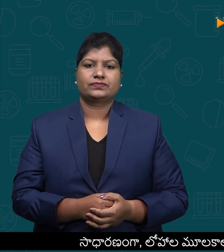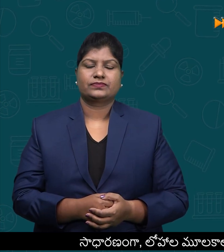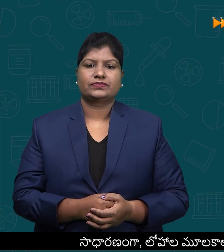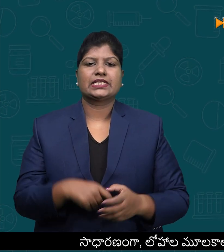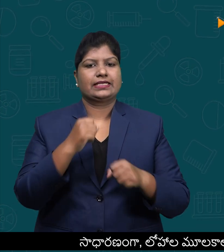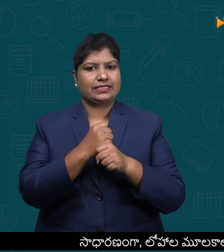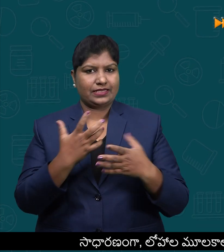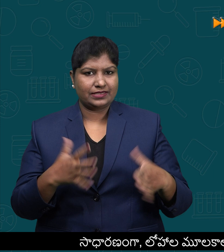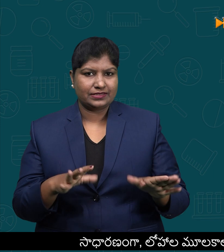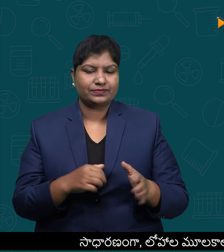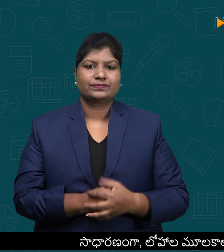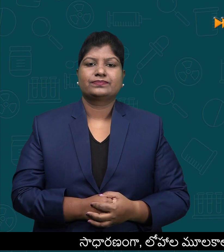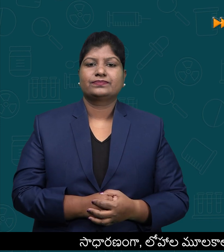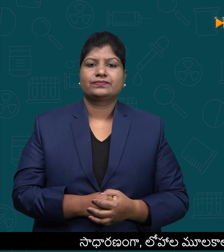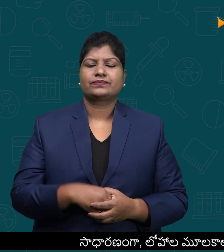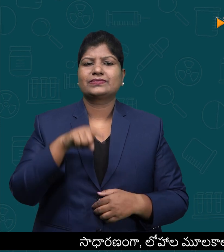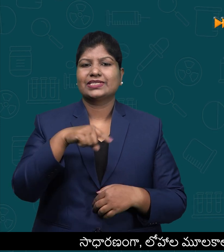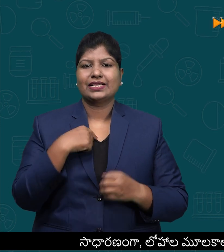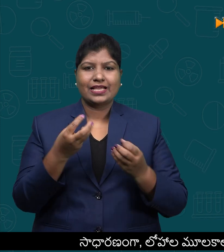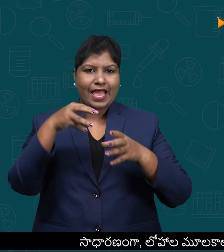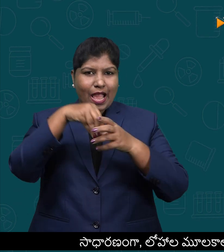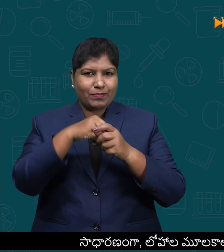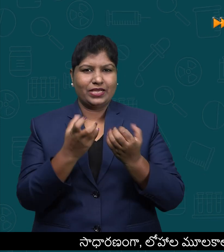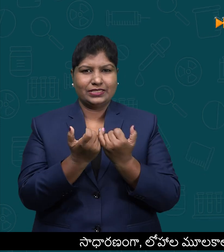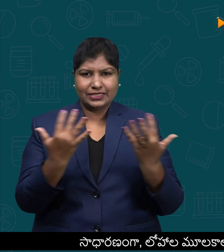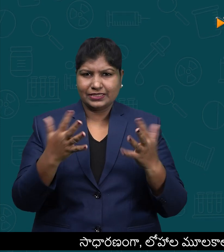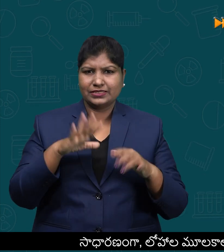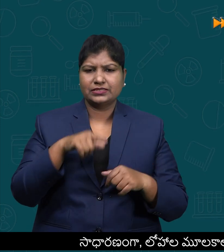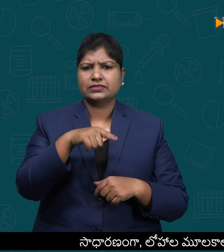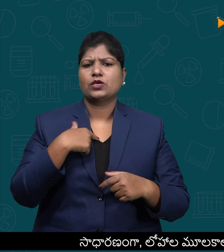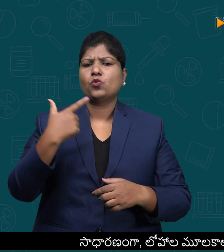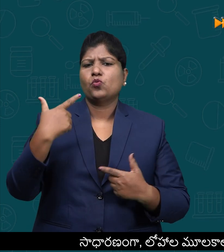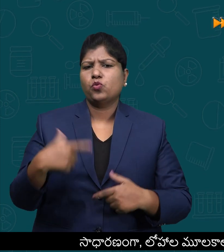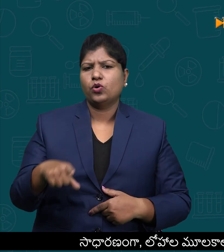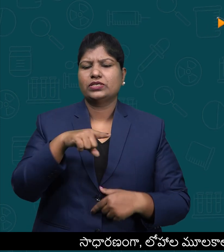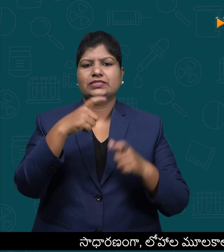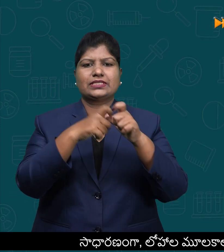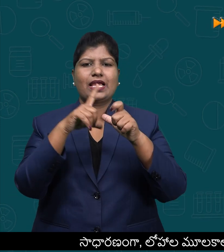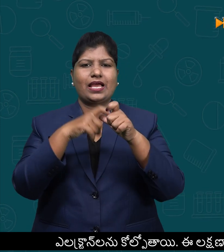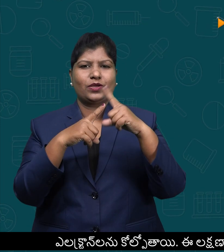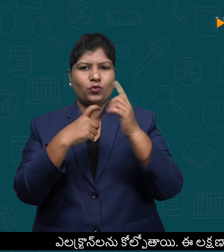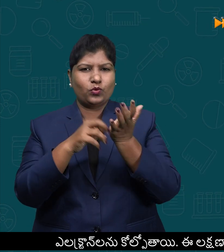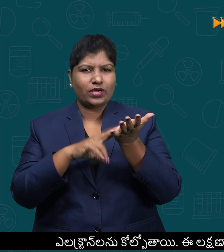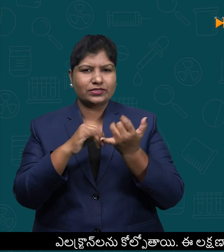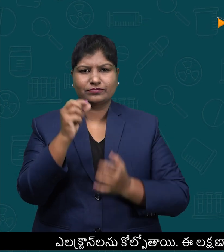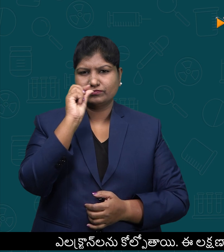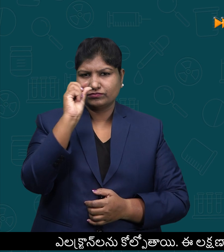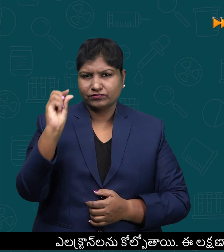సాధారణంగా లోహాల మూలకాలు వాటి వ్యాలెన్స్ షెల్లో ఆక్టెట్ను పొందేందుకు ఎలక్ట్రాన్లను